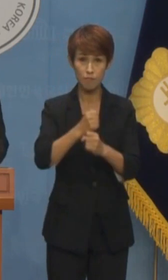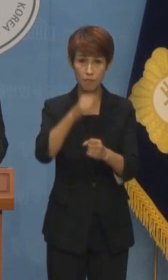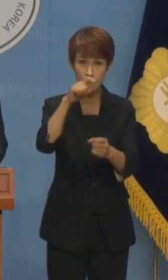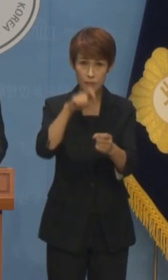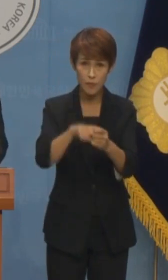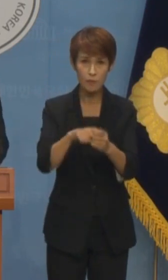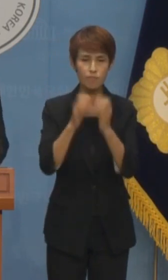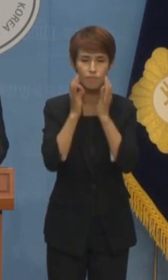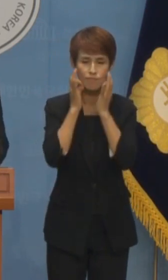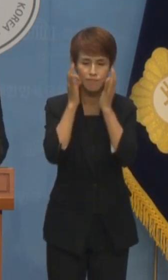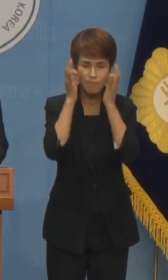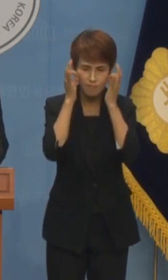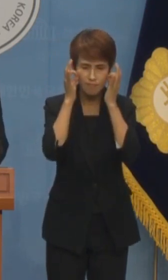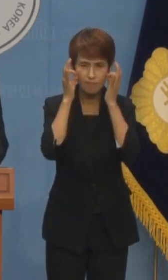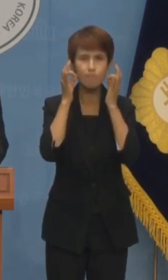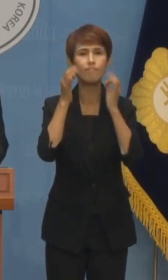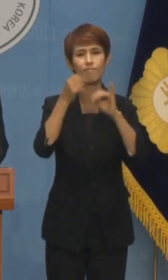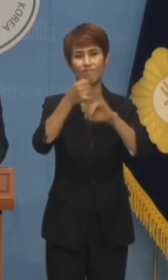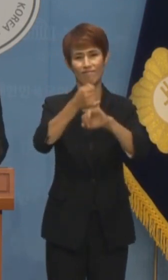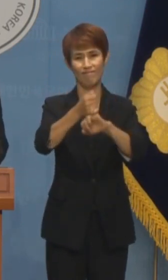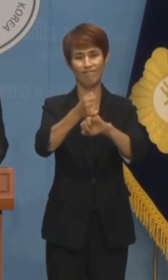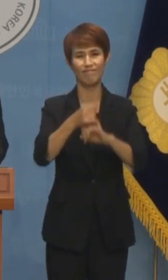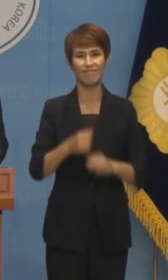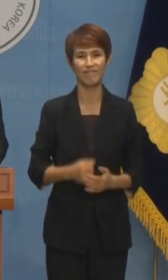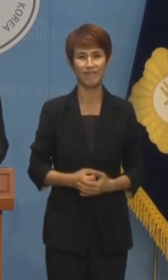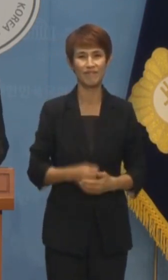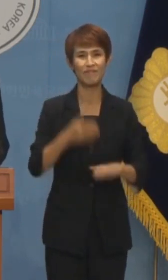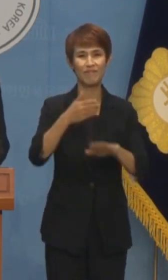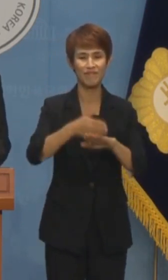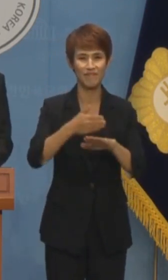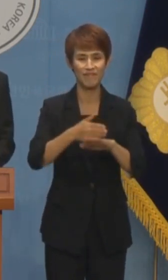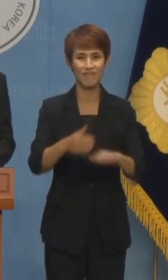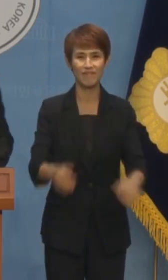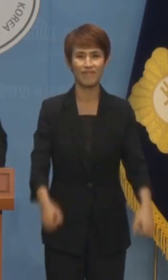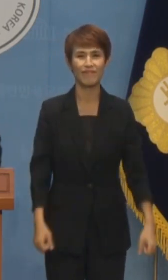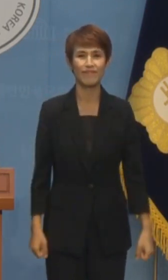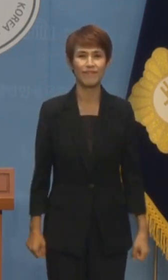위해 최선의 노력을 다하겠습니다. 감사합니다.